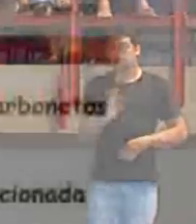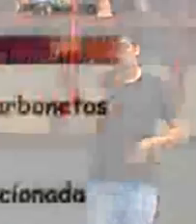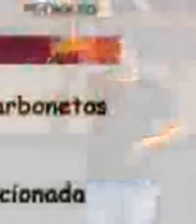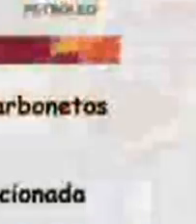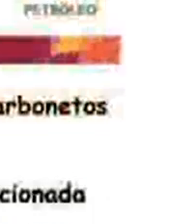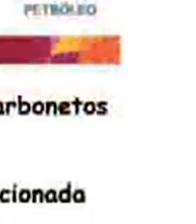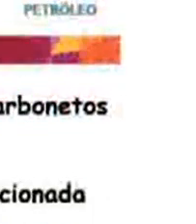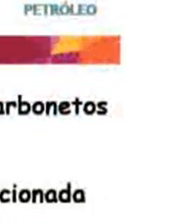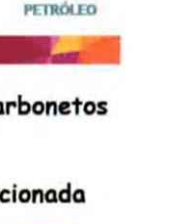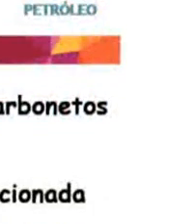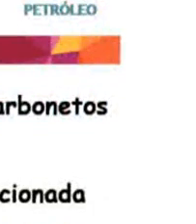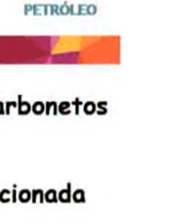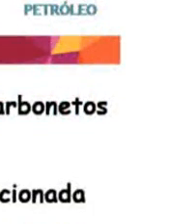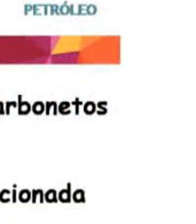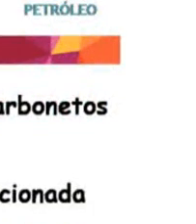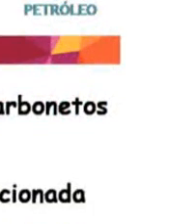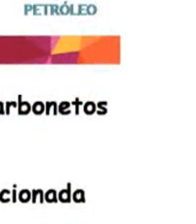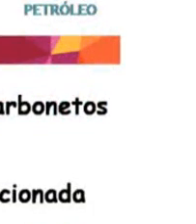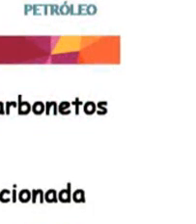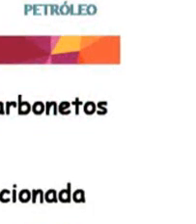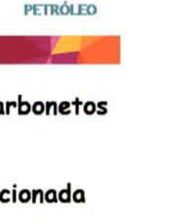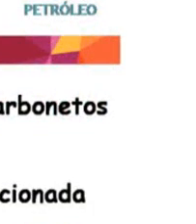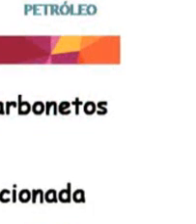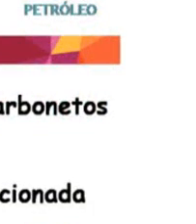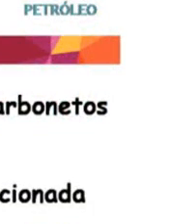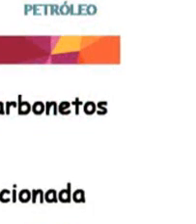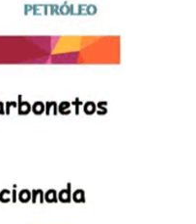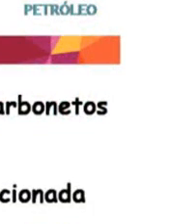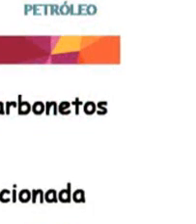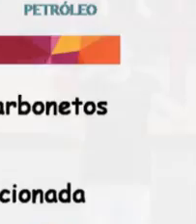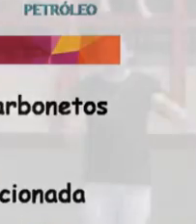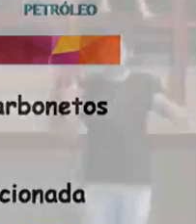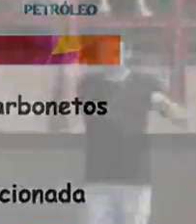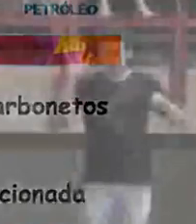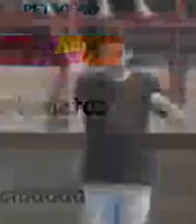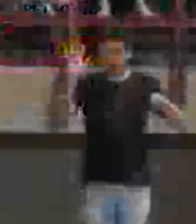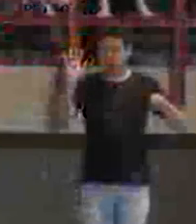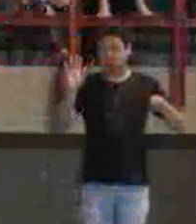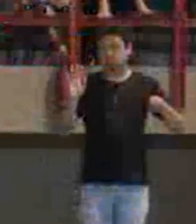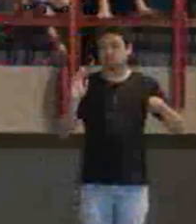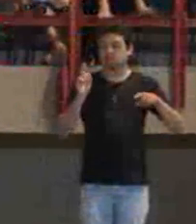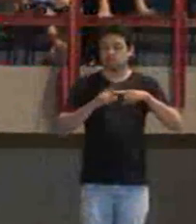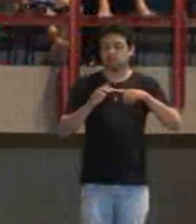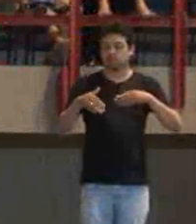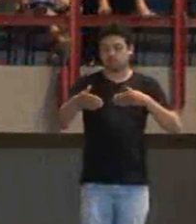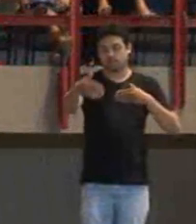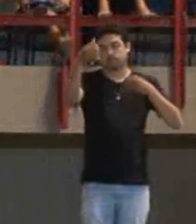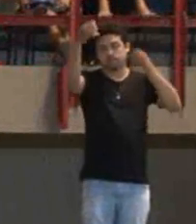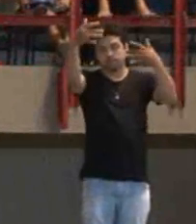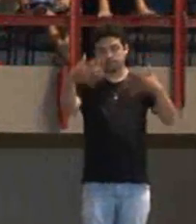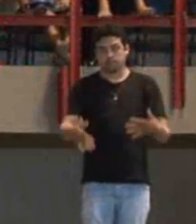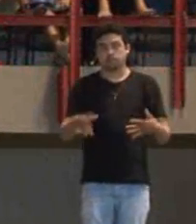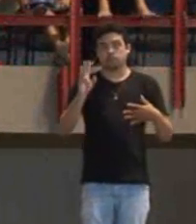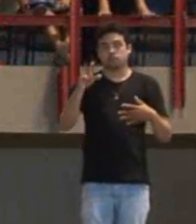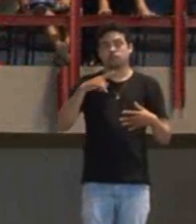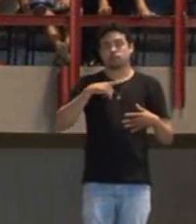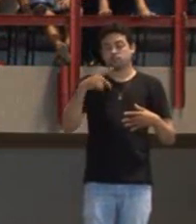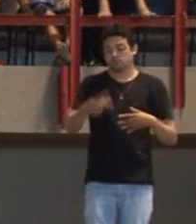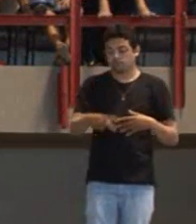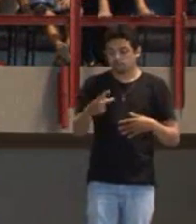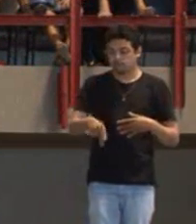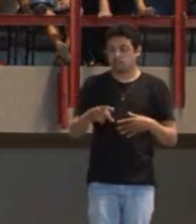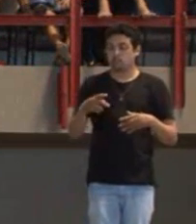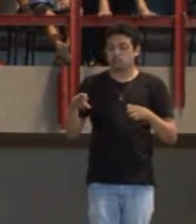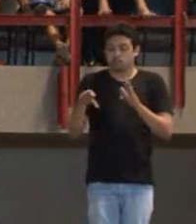outro combustível importante no Brasil, ó, gás natural. Um pouquinho mais na frente, nós vamos falar do gás natural veicular.